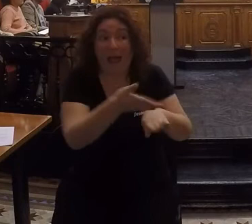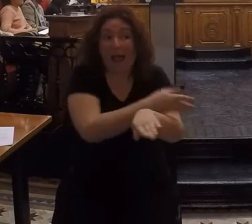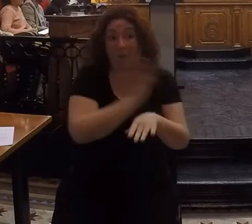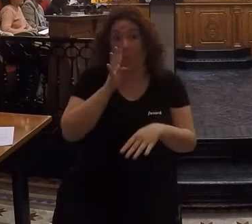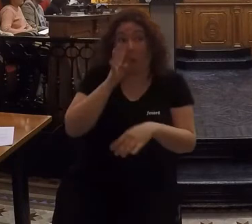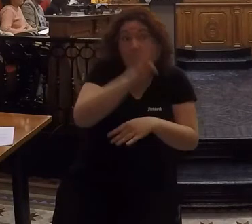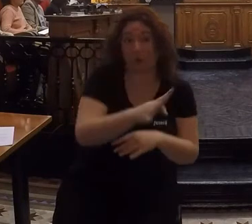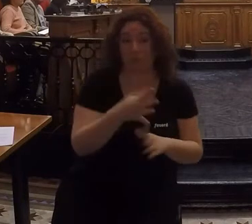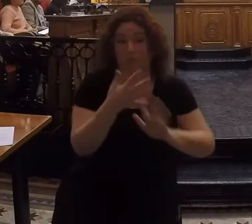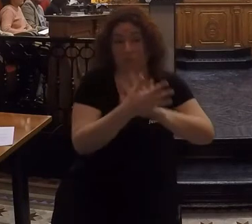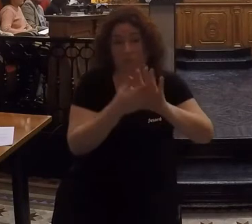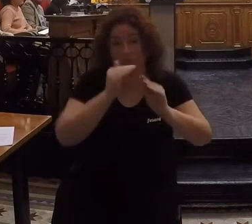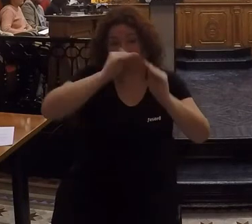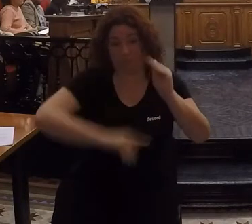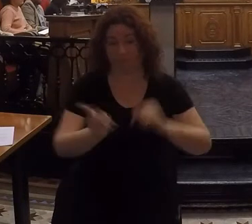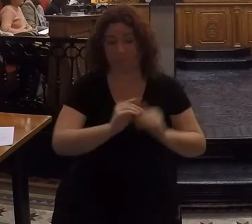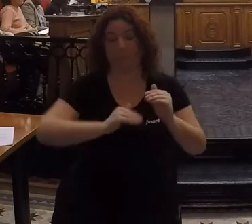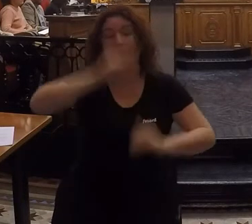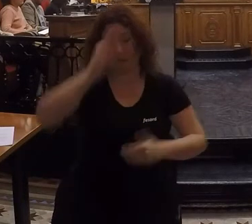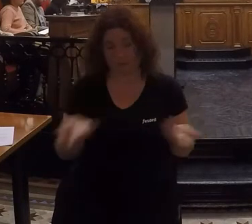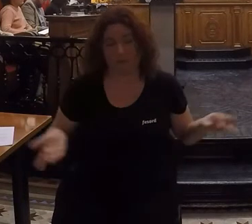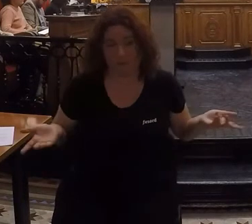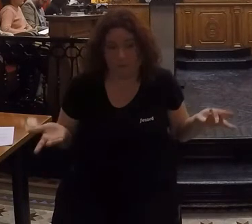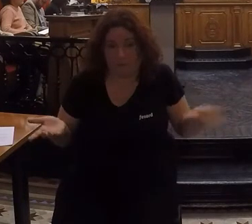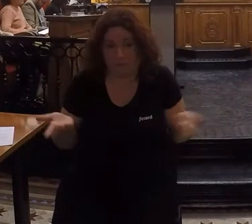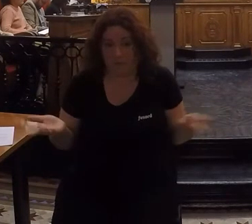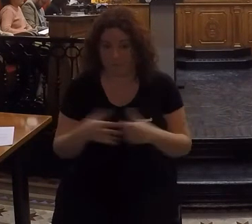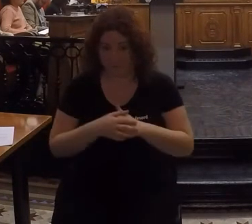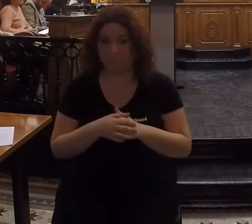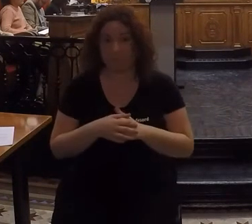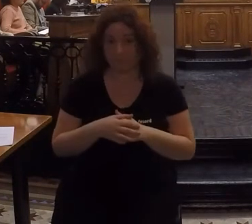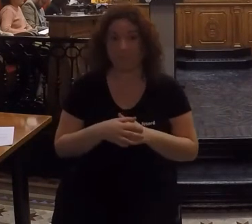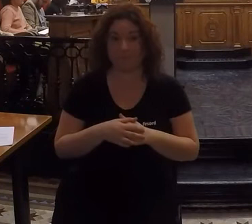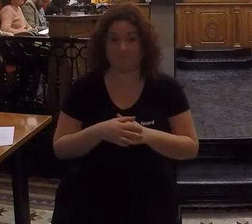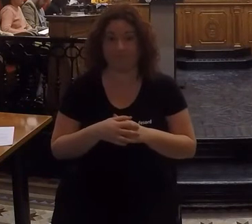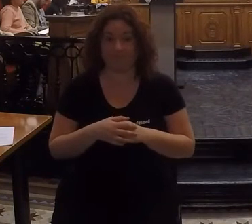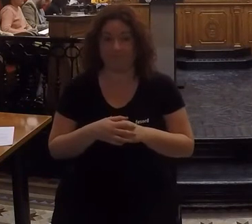bajar también, no lo bajaron, lo subieron, señor Granero, lo subieron.